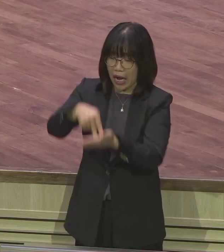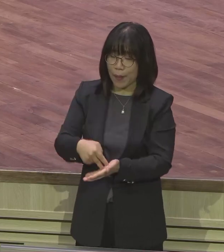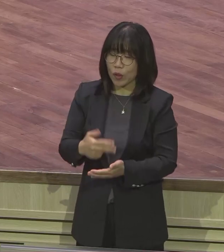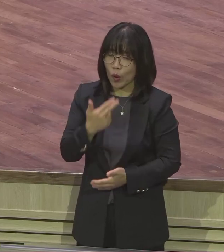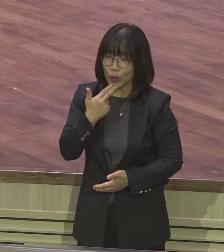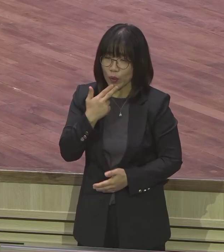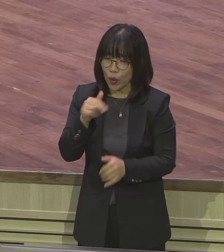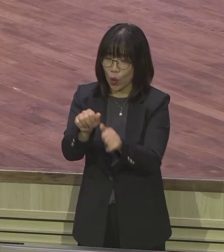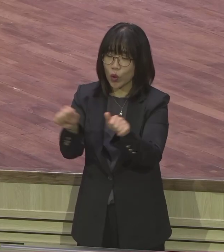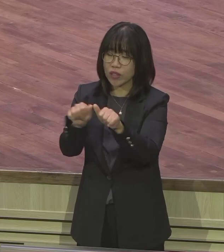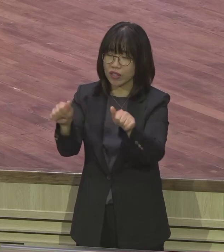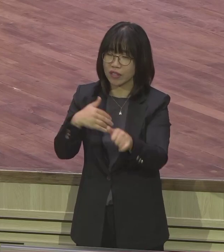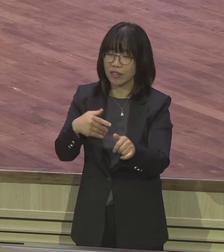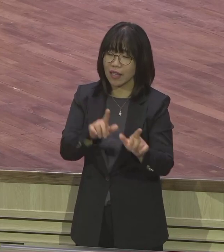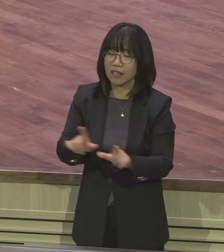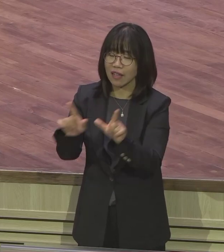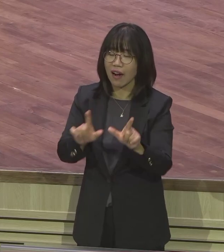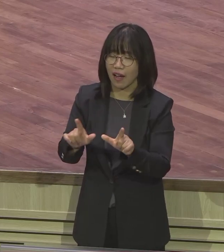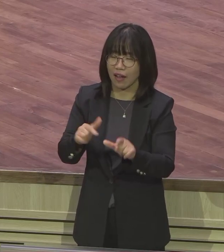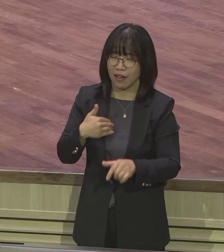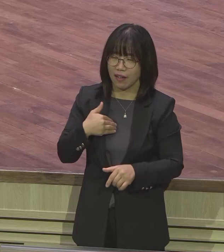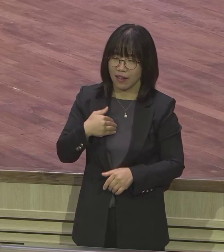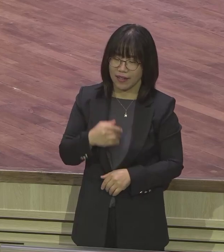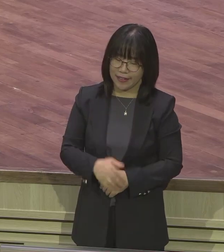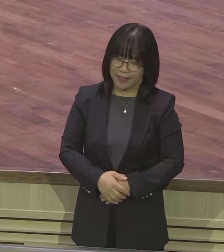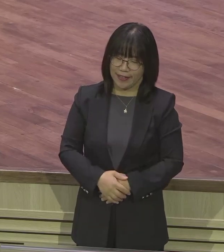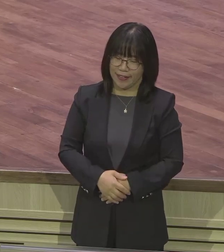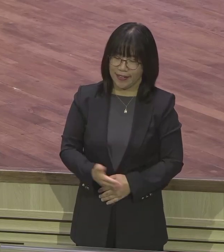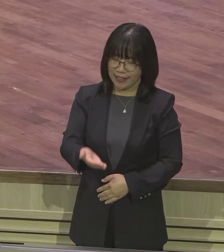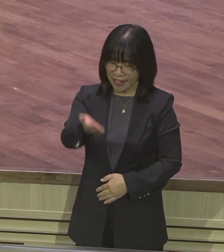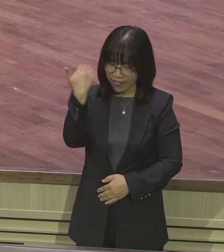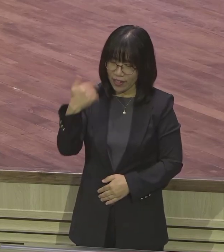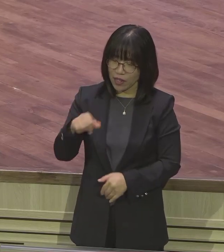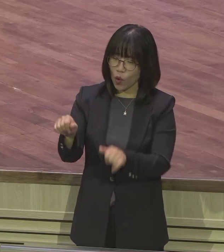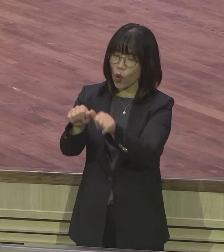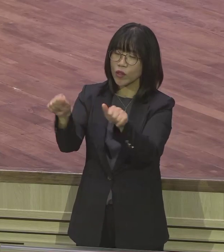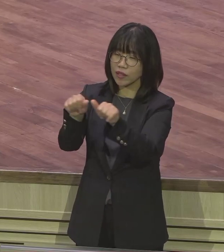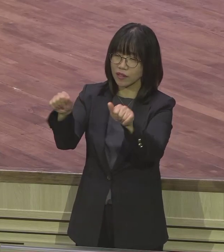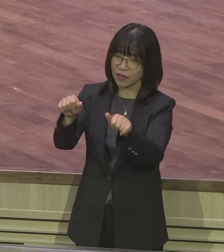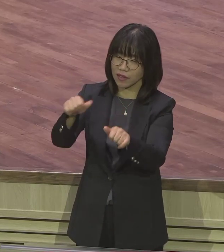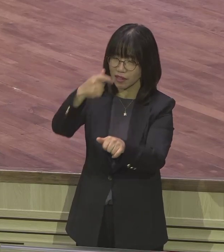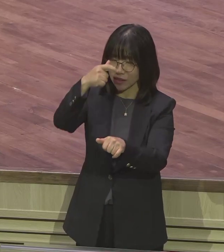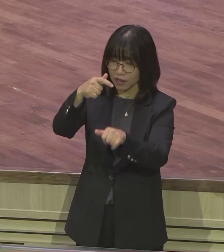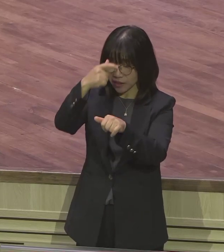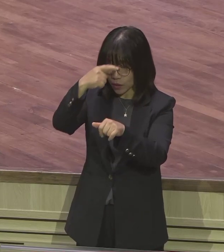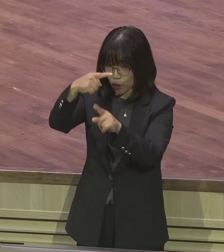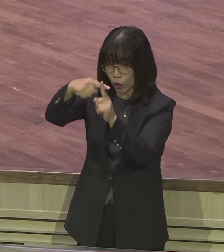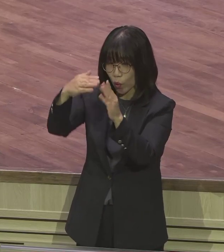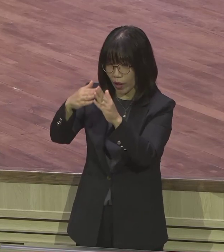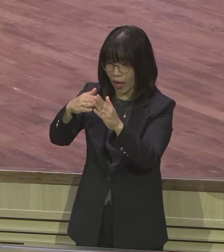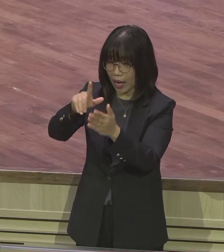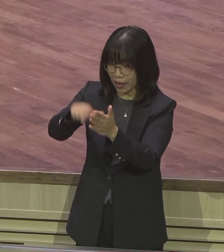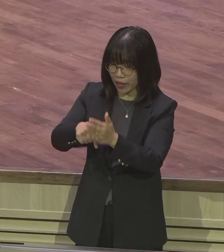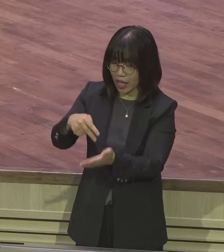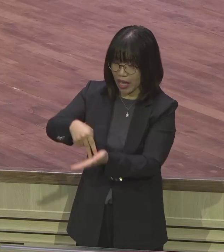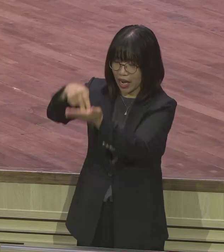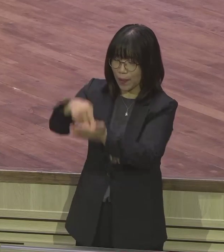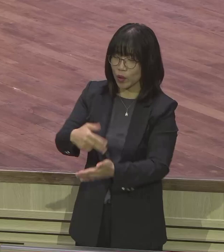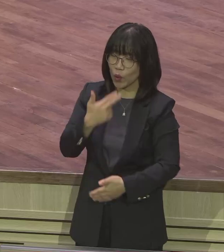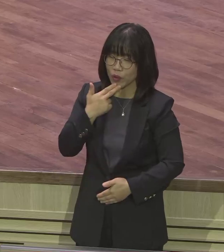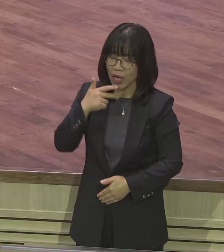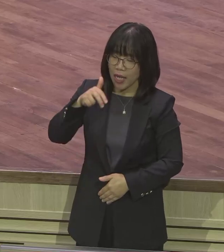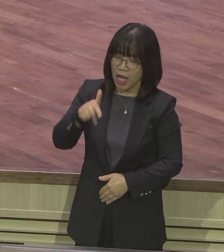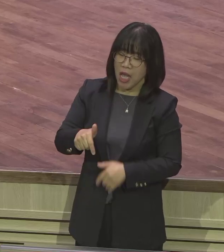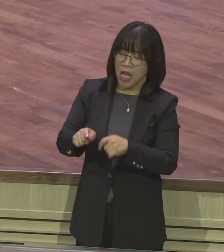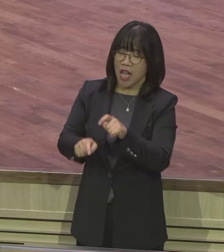그 건물에 엘리베이터 없어요. 그래서 올라가고 5층에서도 5층 안 한다네. 5층에서는 개척 안 한다고